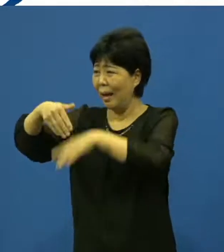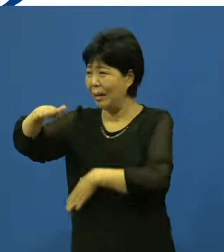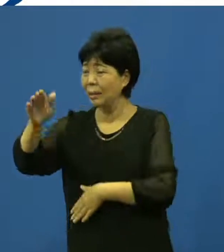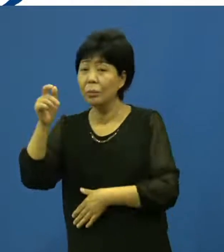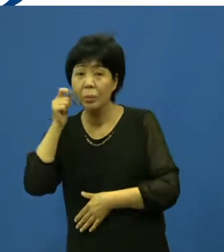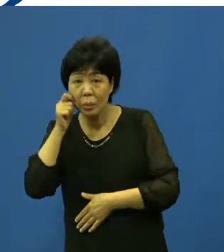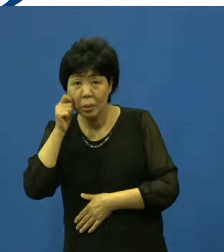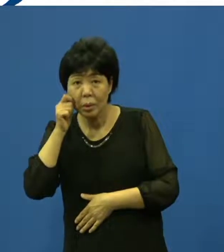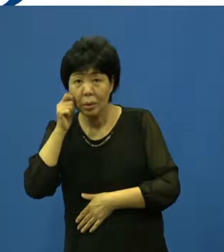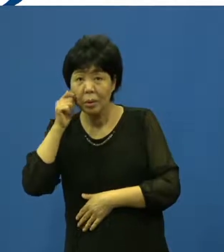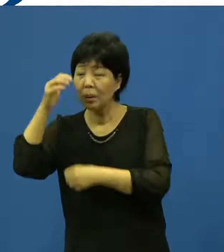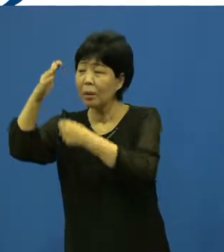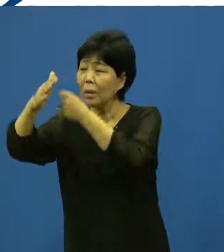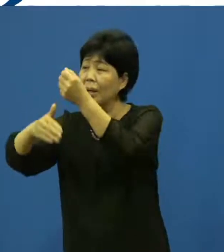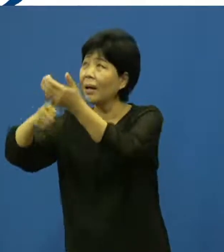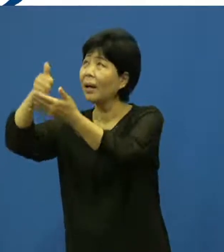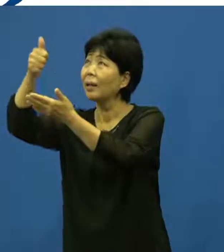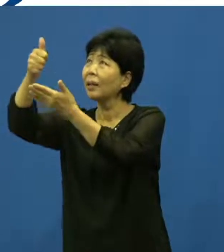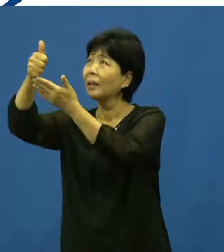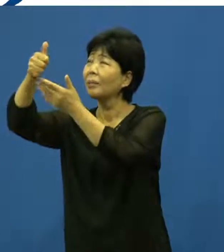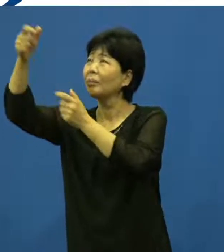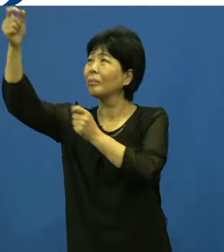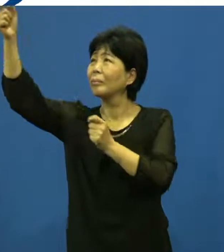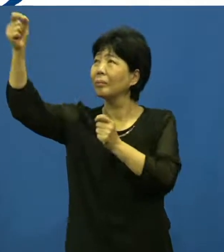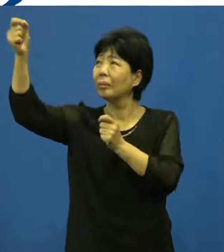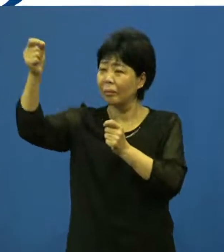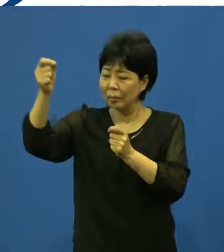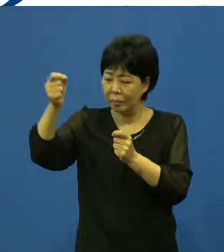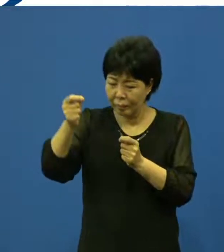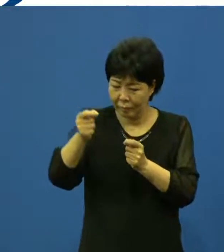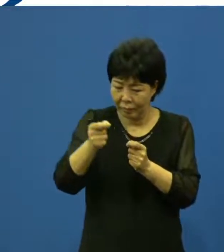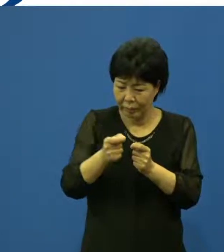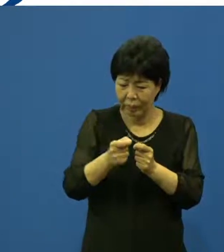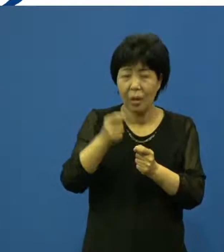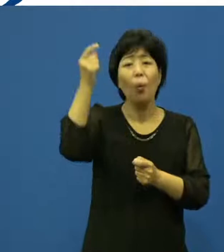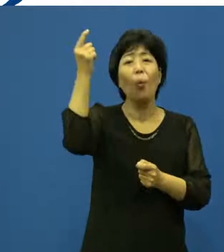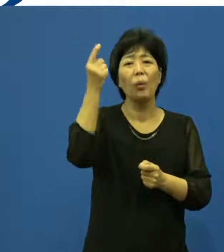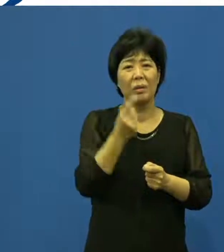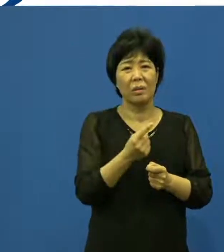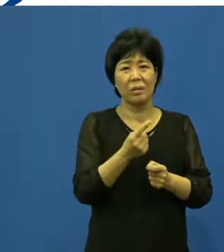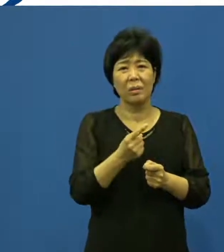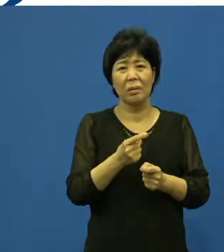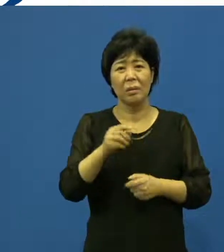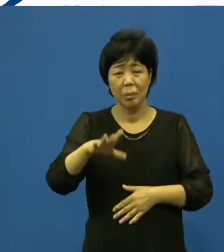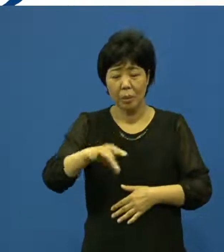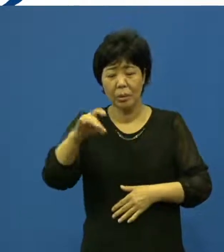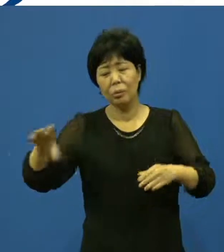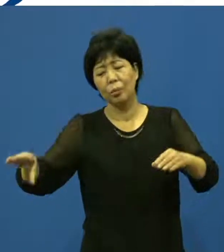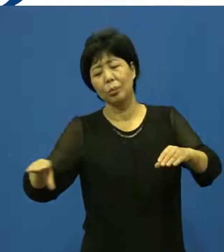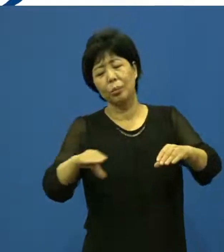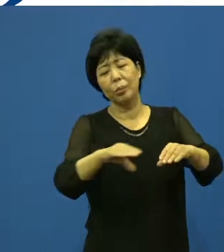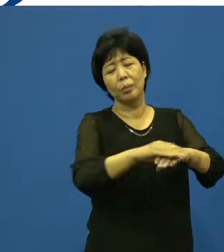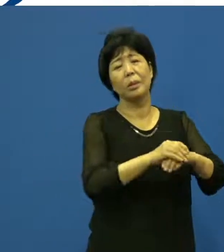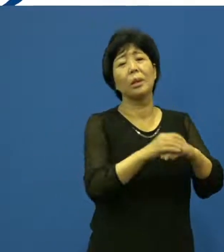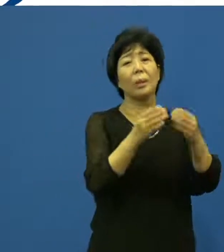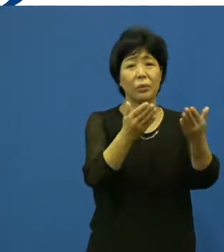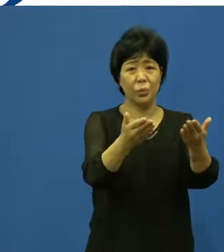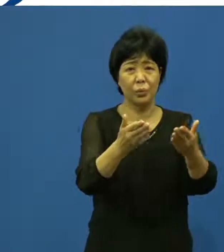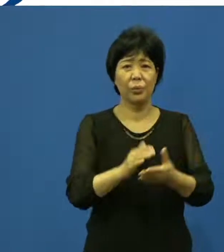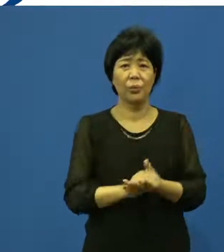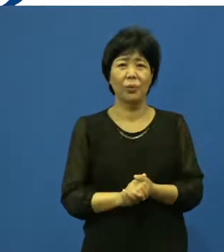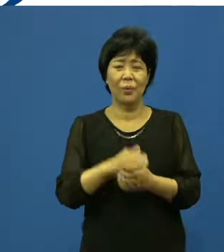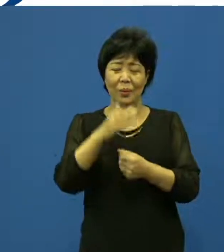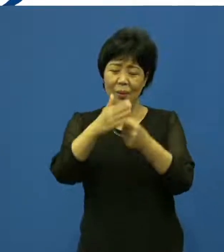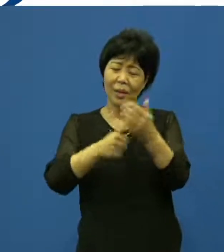아니라 하나님이 우리에게 다가오신 것입니다. 하나님이 먼저 우리에게 손을 내미신 것입니다. 하나님의